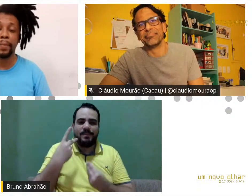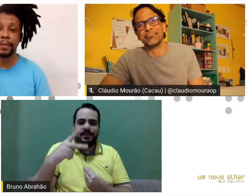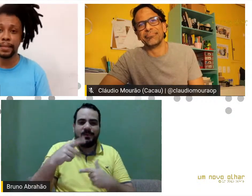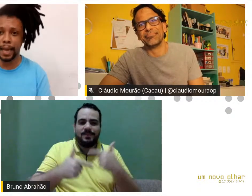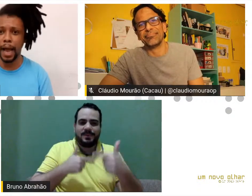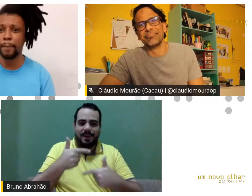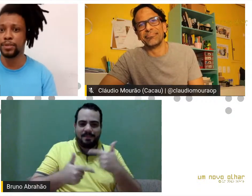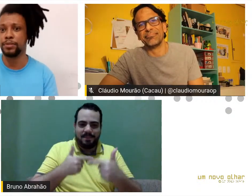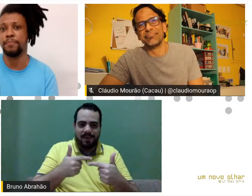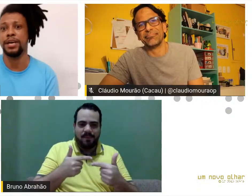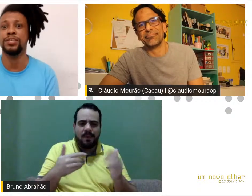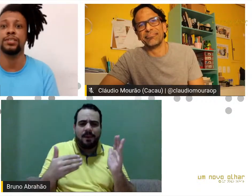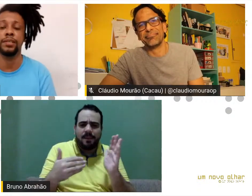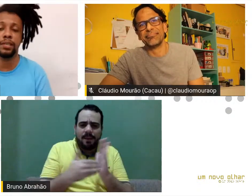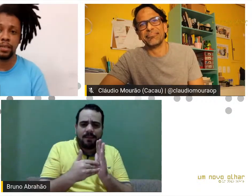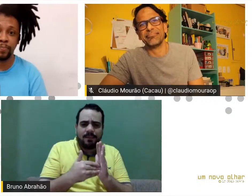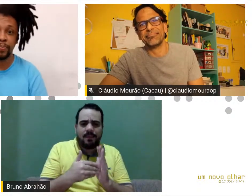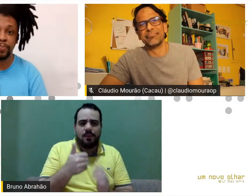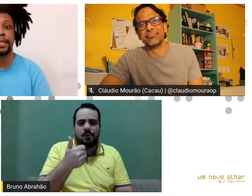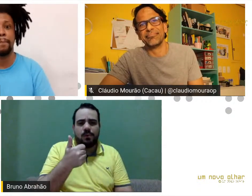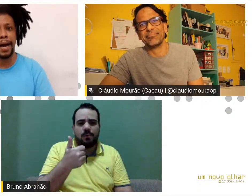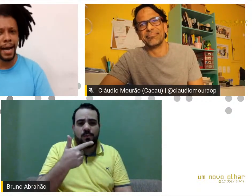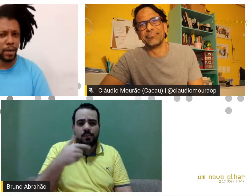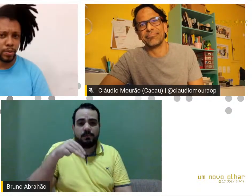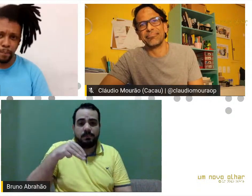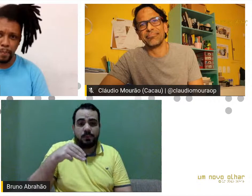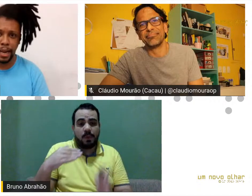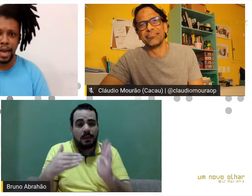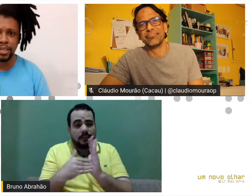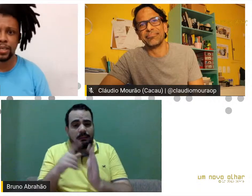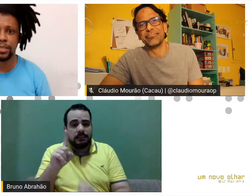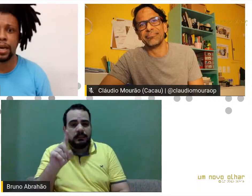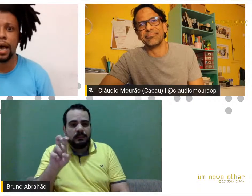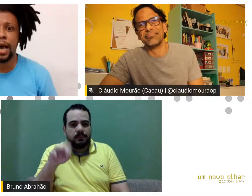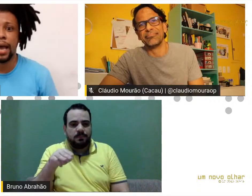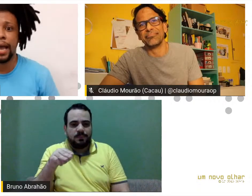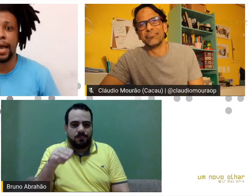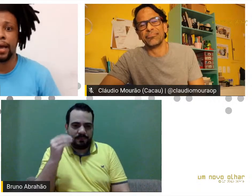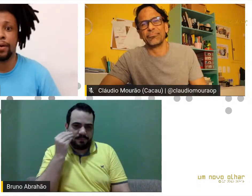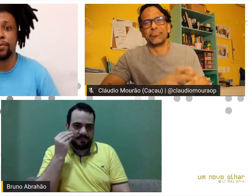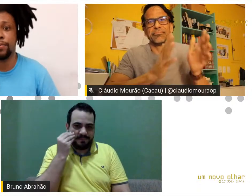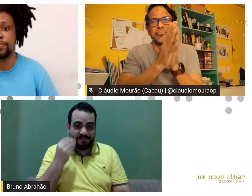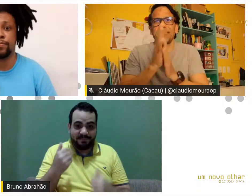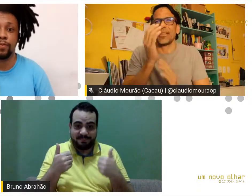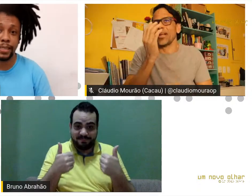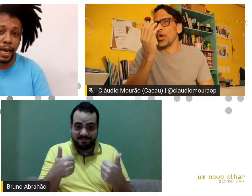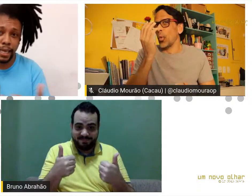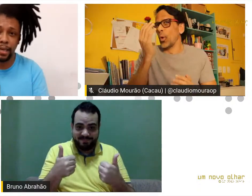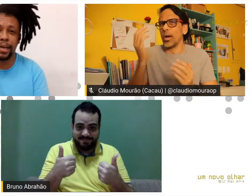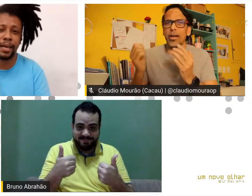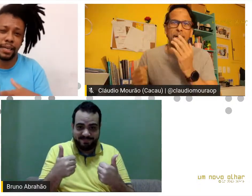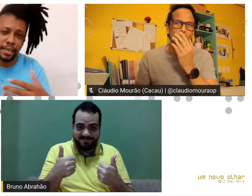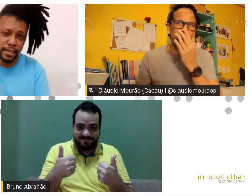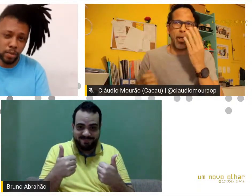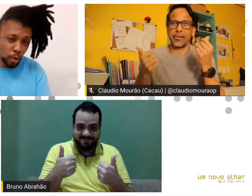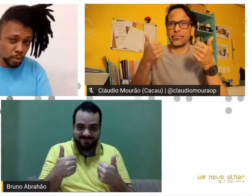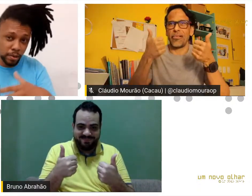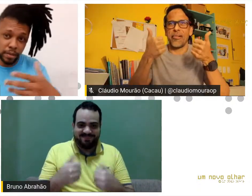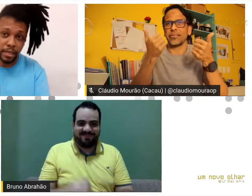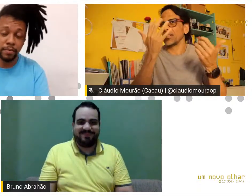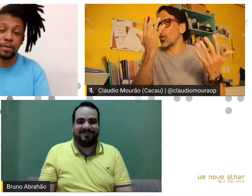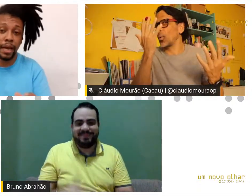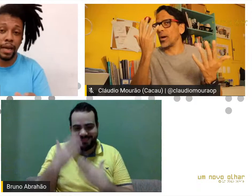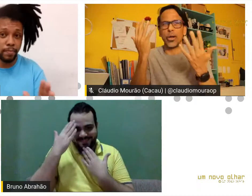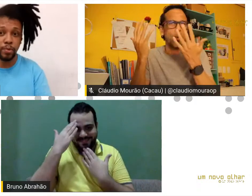e apresentar positivamente e um trabalho em palestras eu vou daí